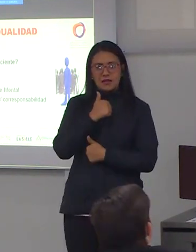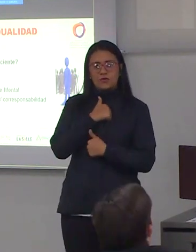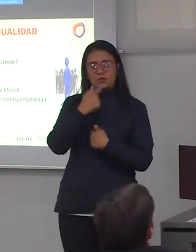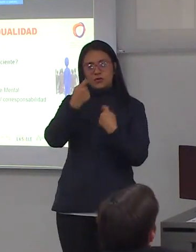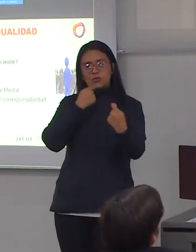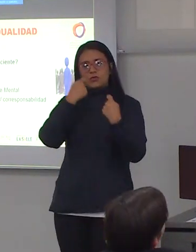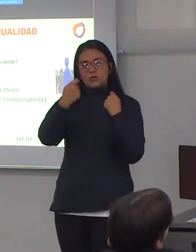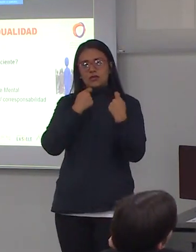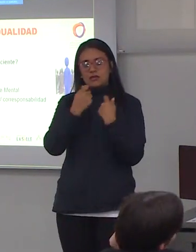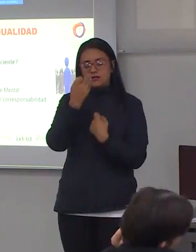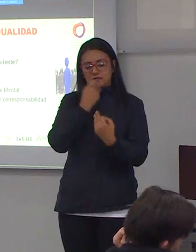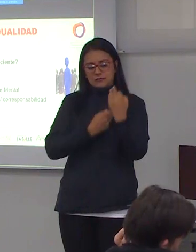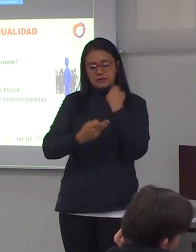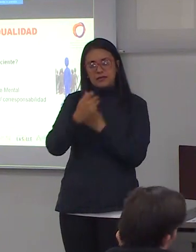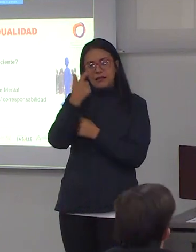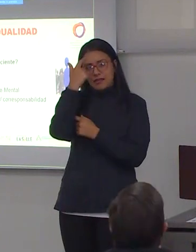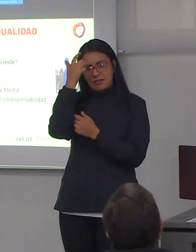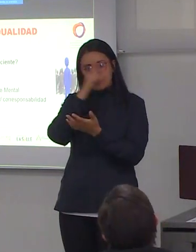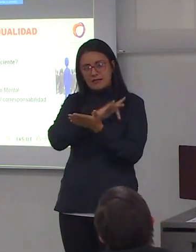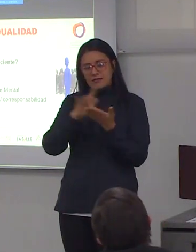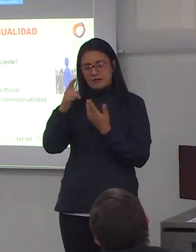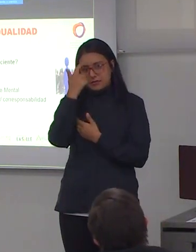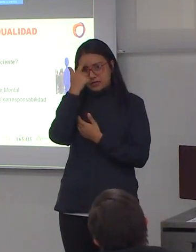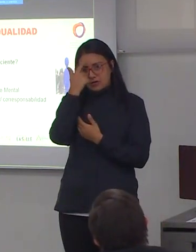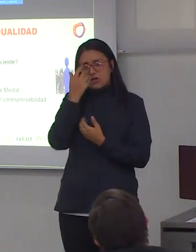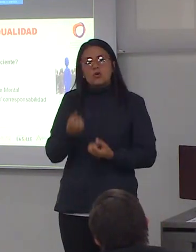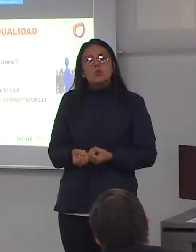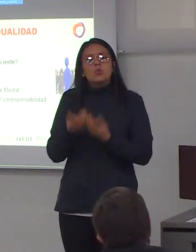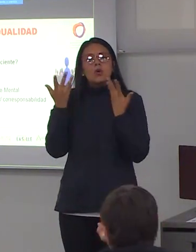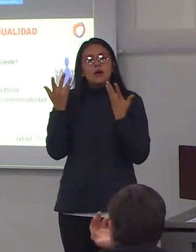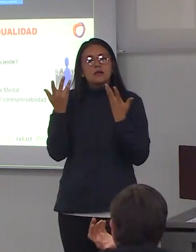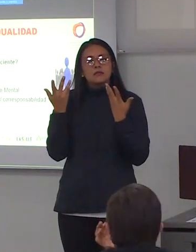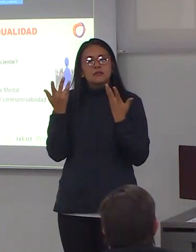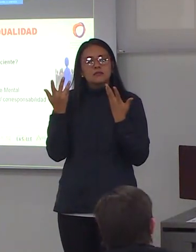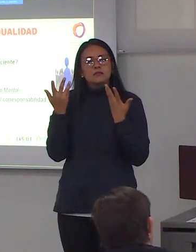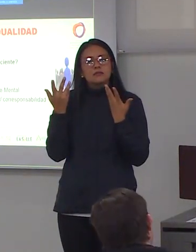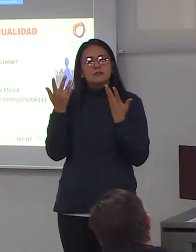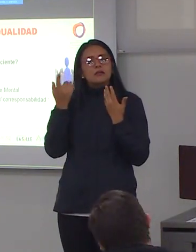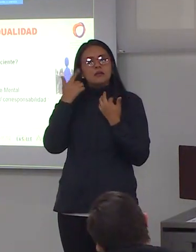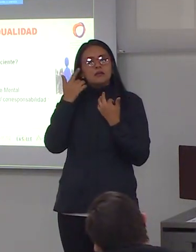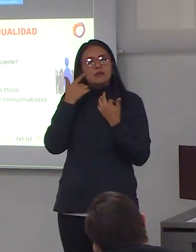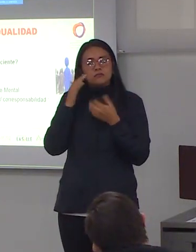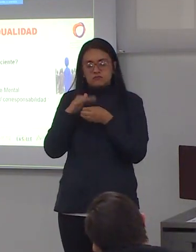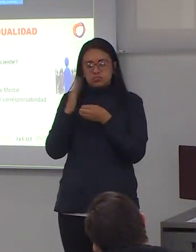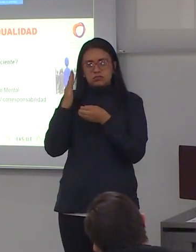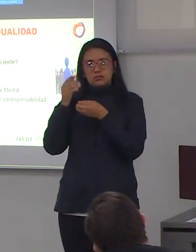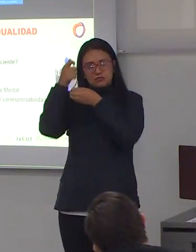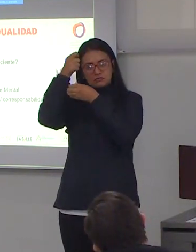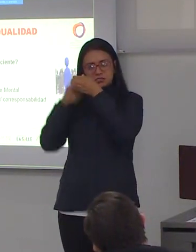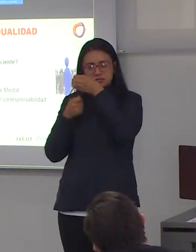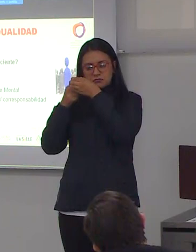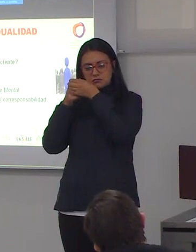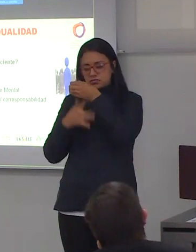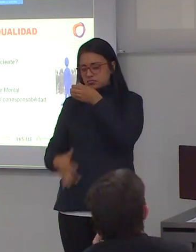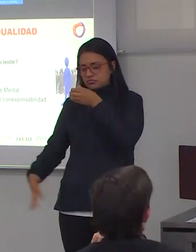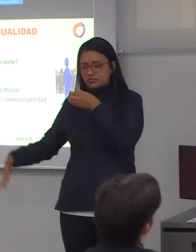higiene mental cuántas veces bajamos la cadenita y nos dejamos ¿cierto? descargamos